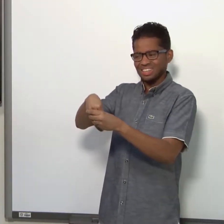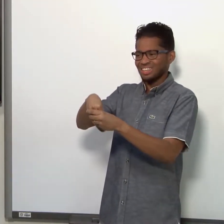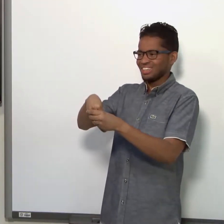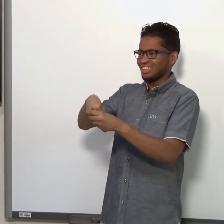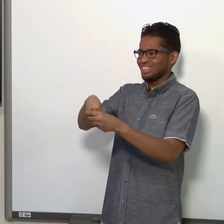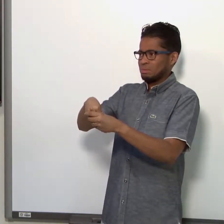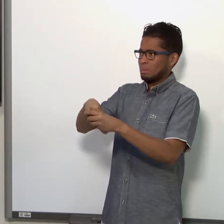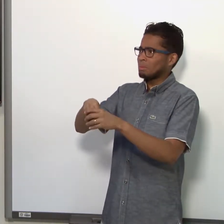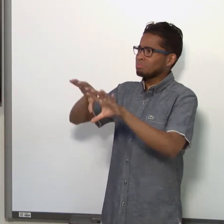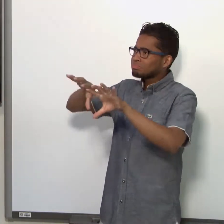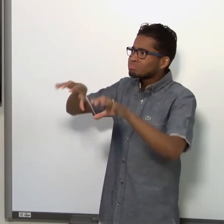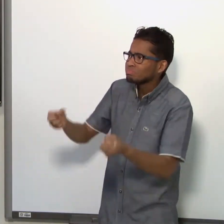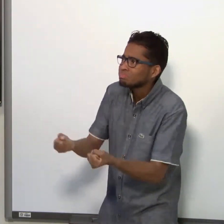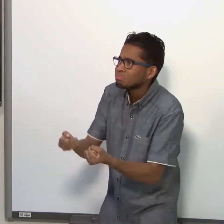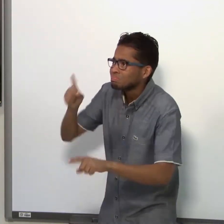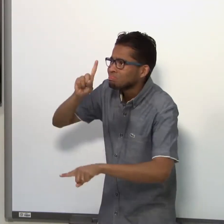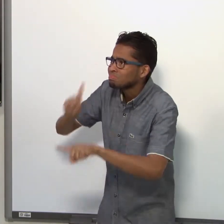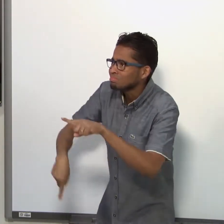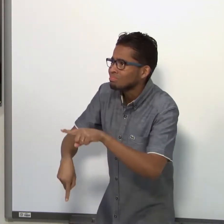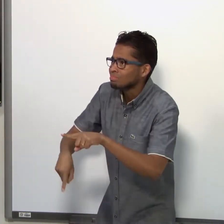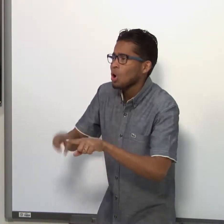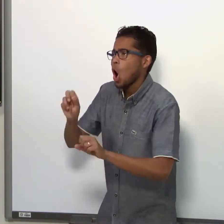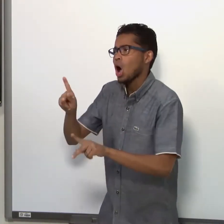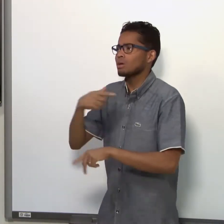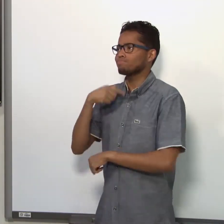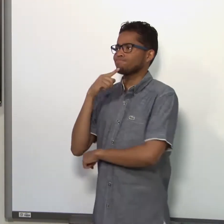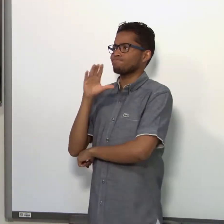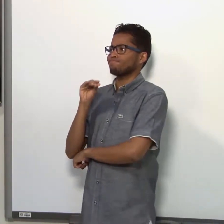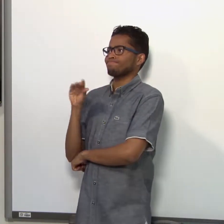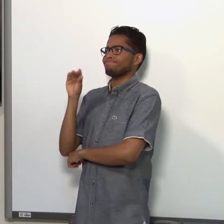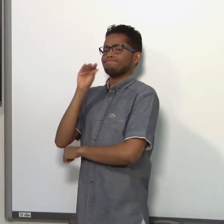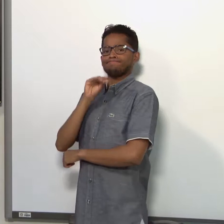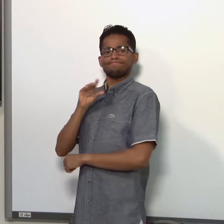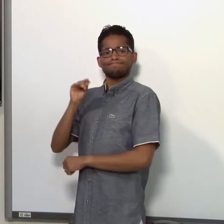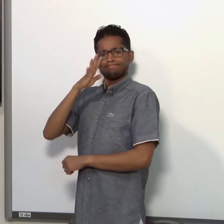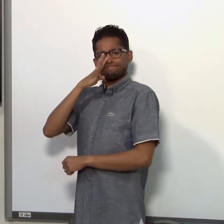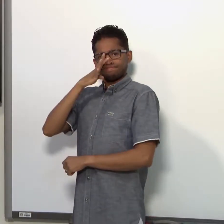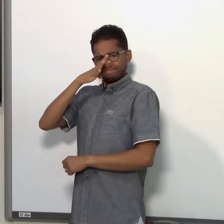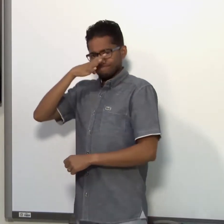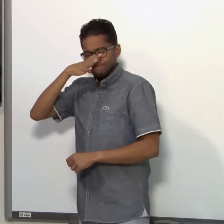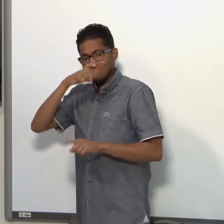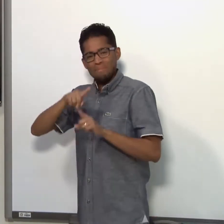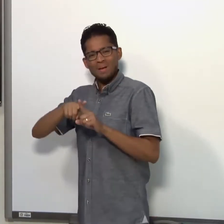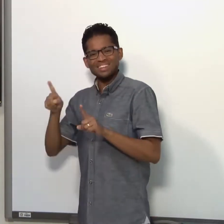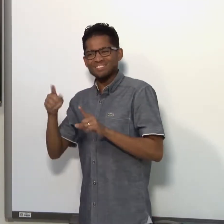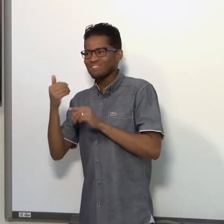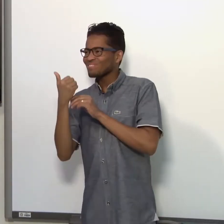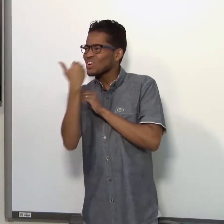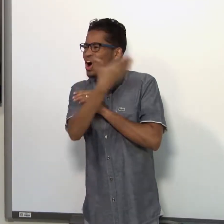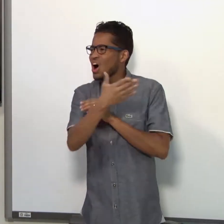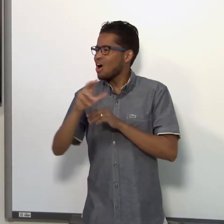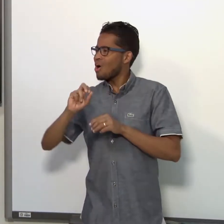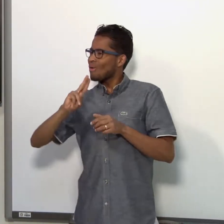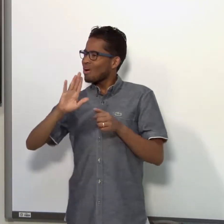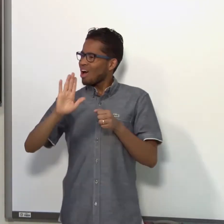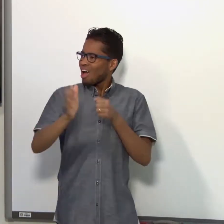No contexto escolar, foi proibido o uso da língua de sinais. Era necessário que se oralizasse,